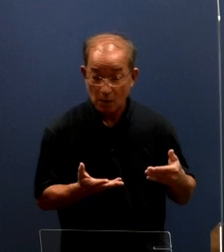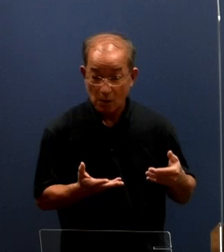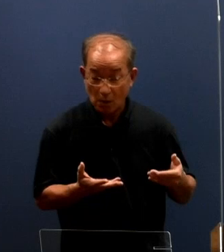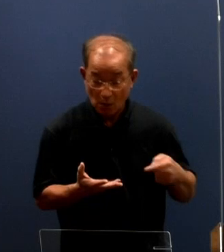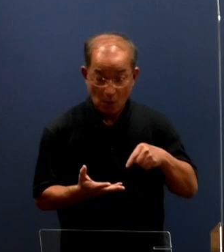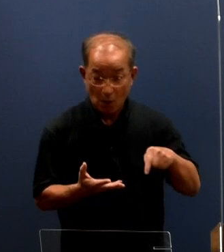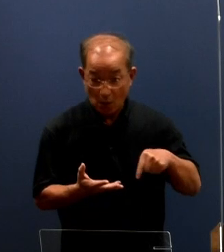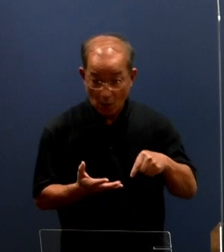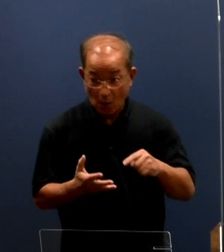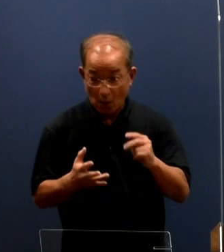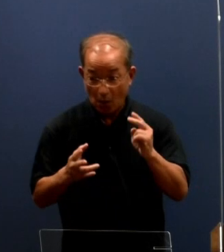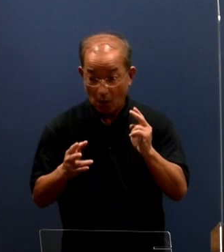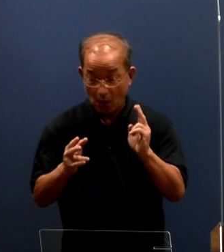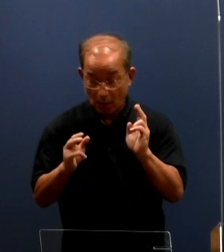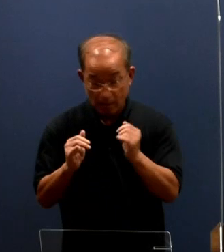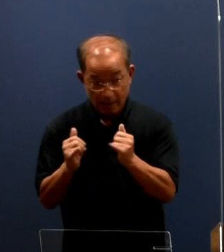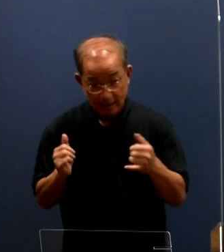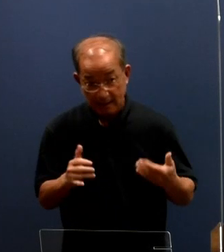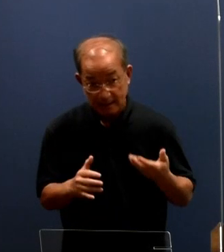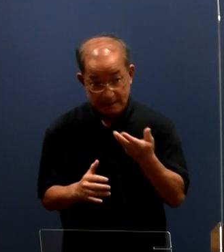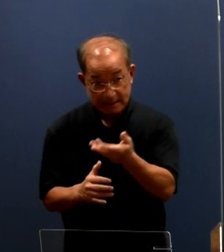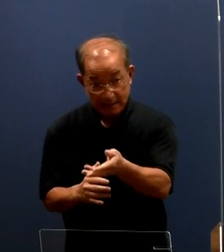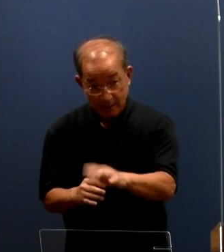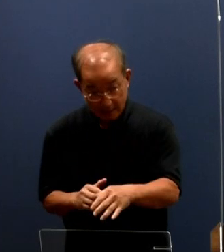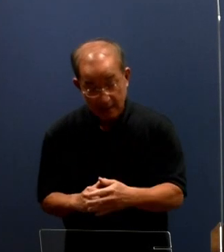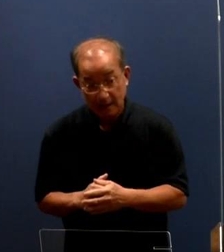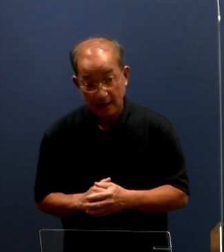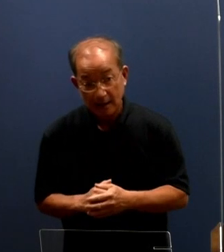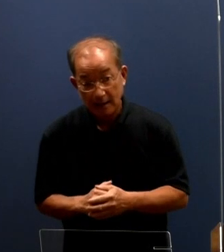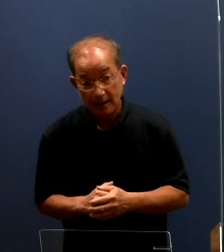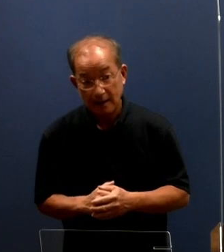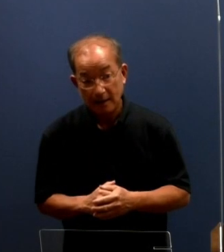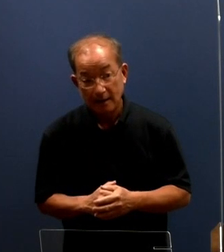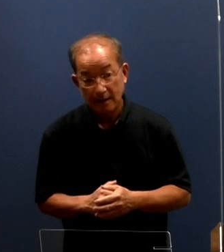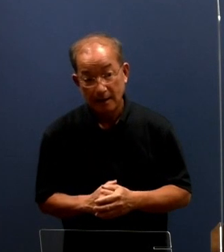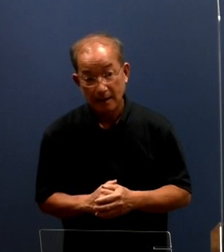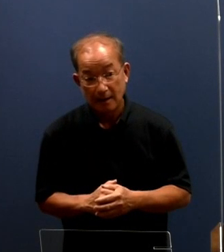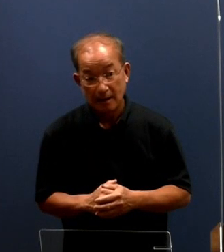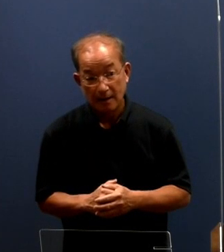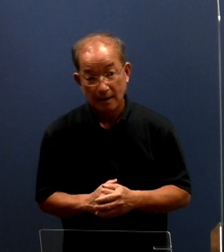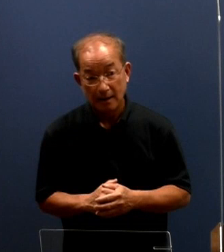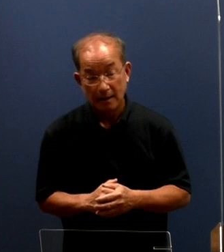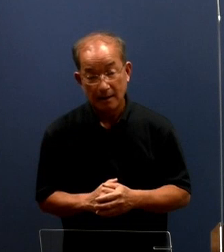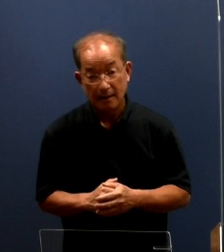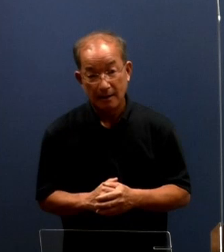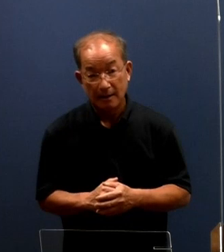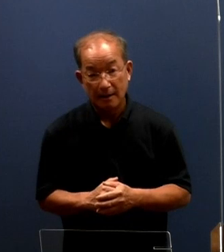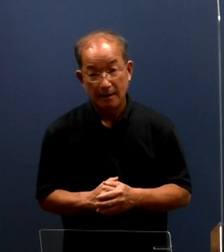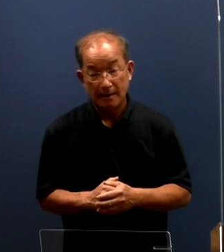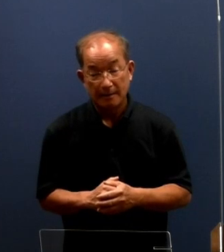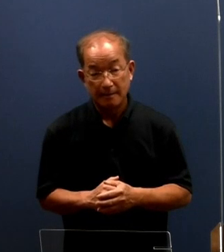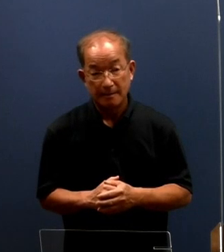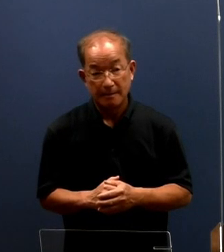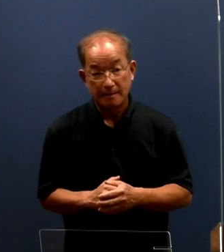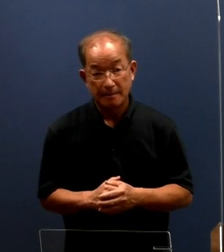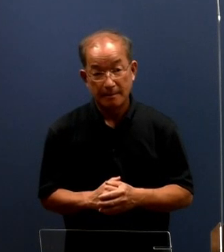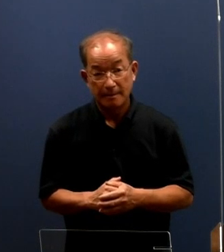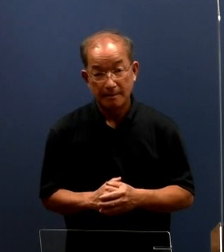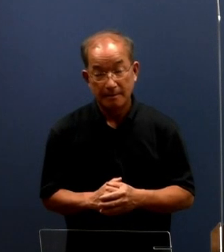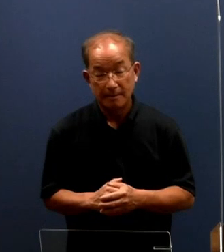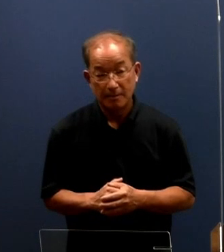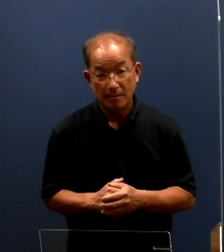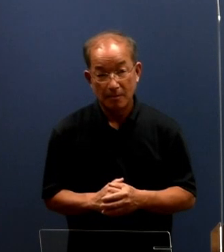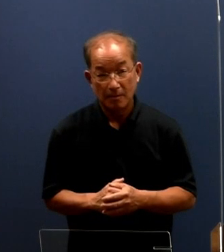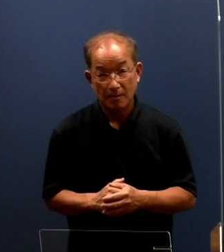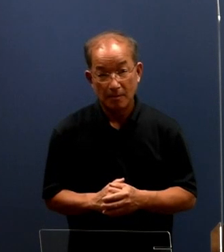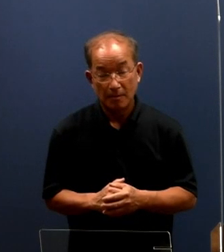、民間それを成果のによって報酬を自治体側が払っていくっていう仕